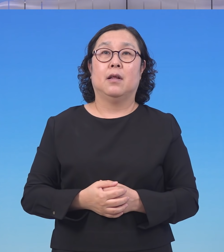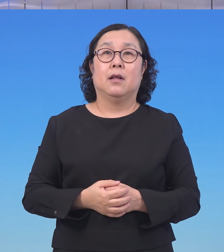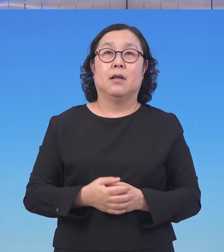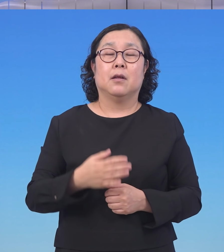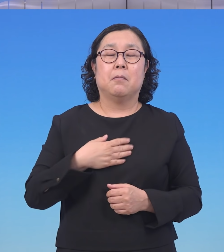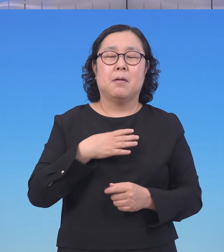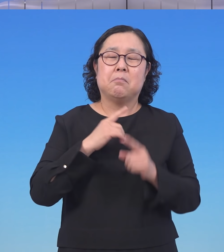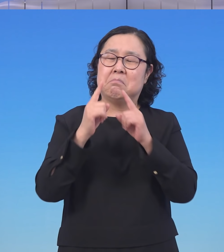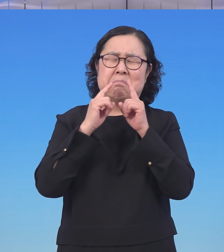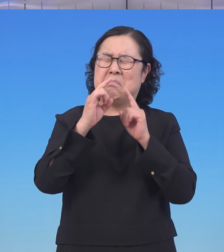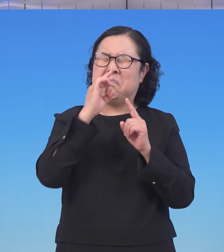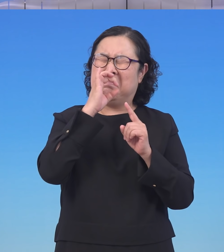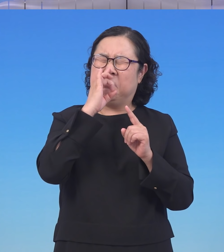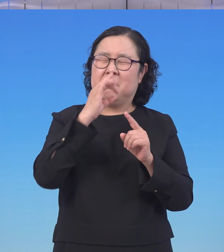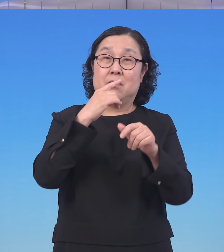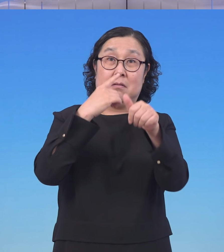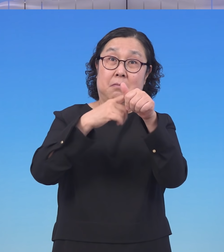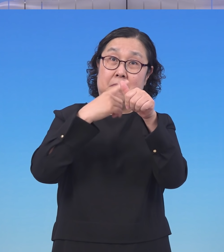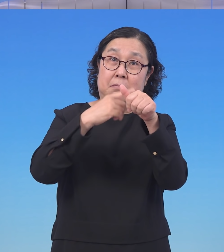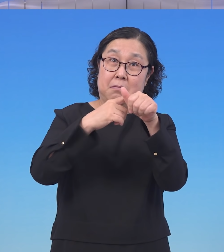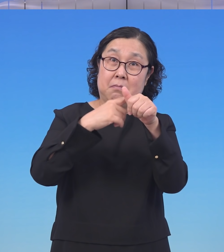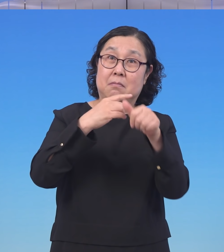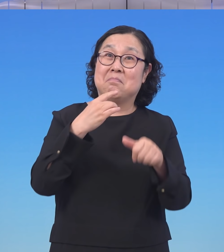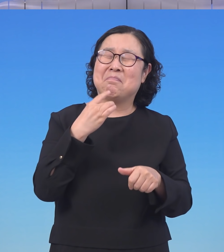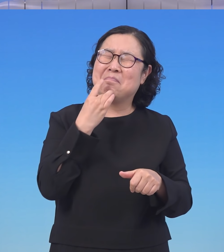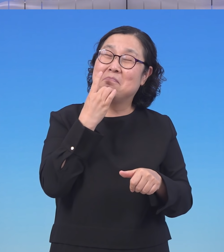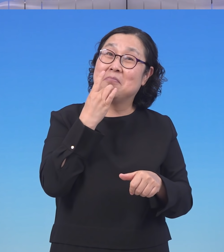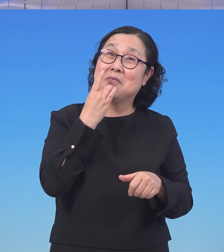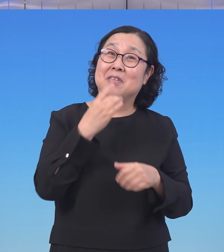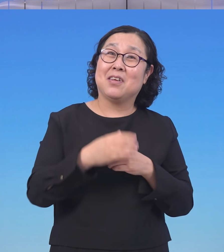그렇게 그 말도 안 되는 소리라고 막 그러던